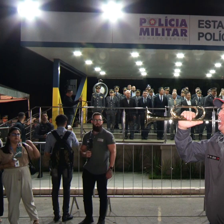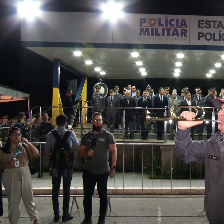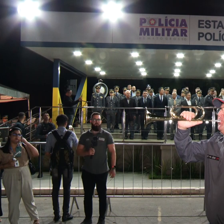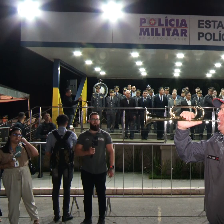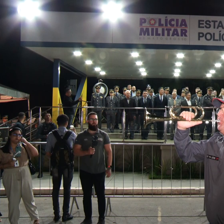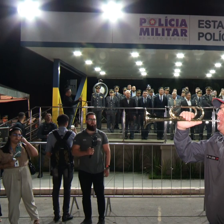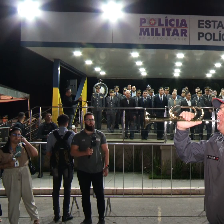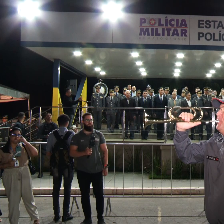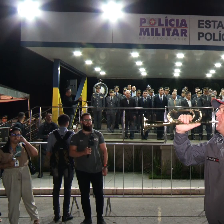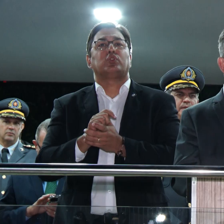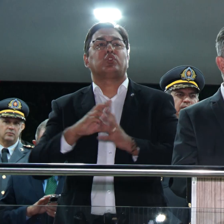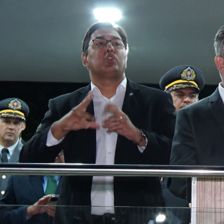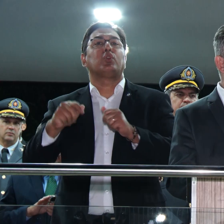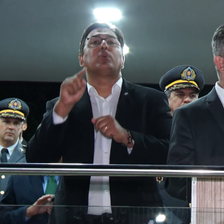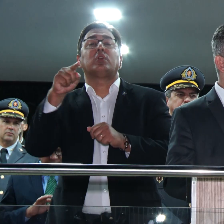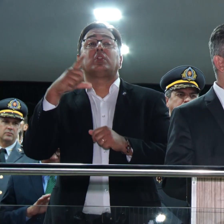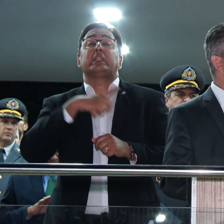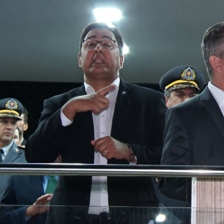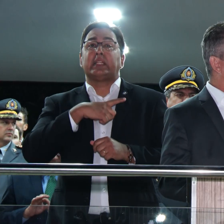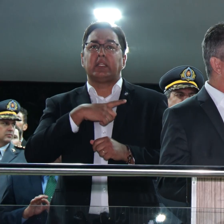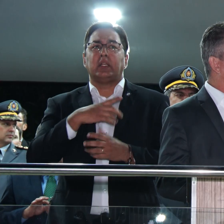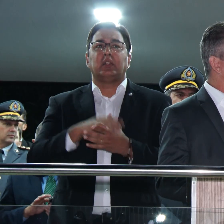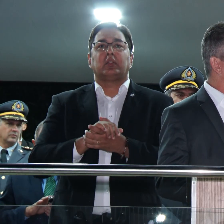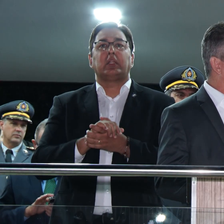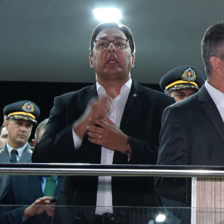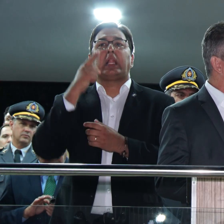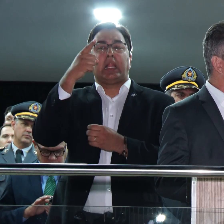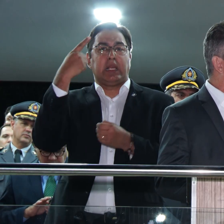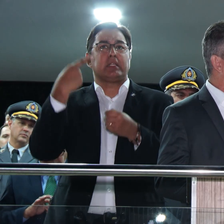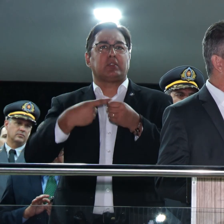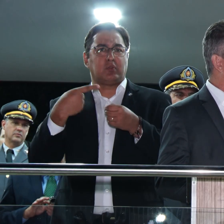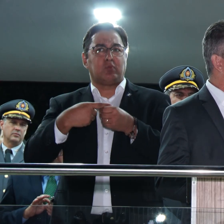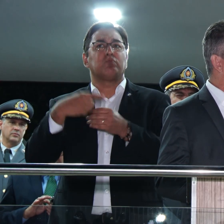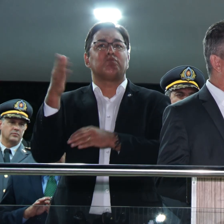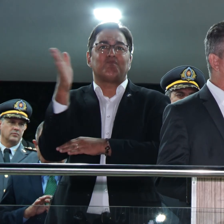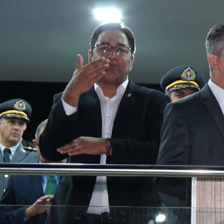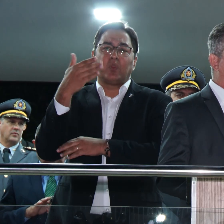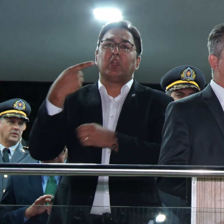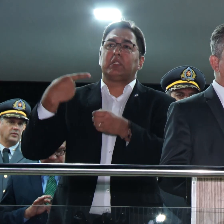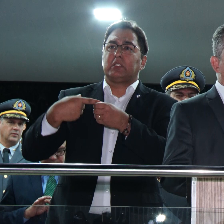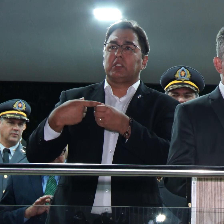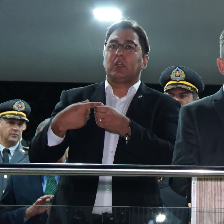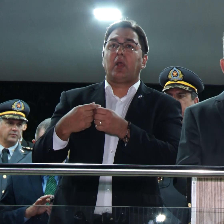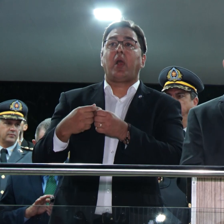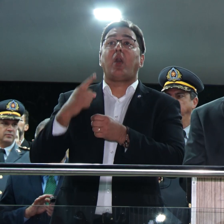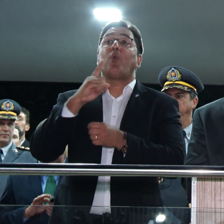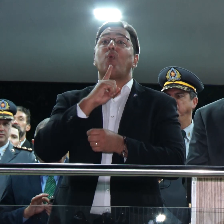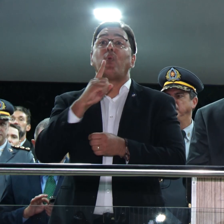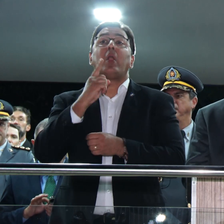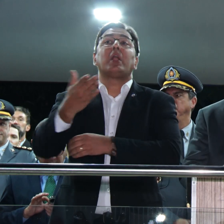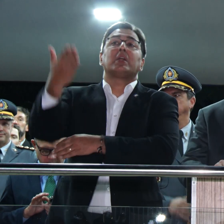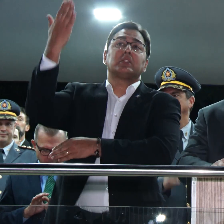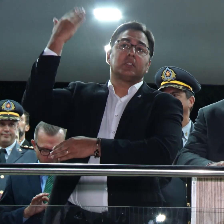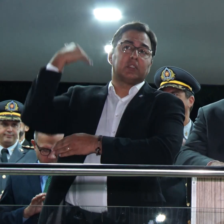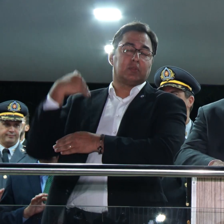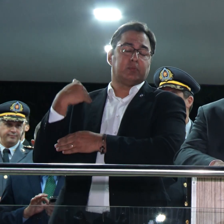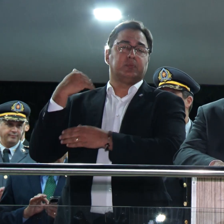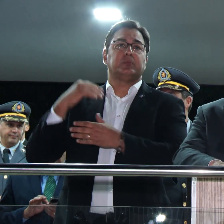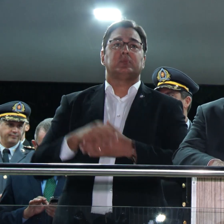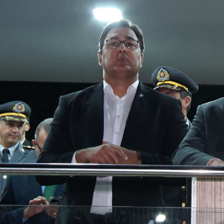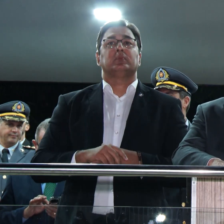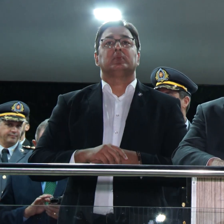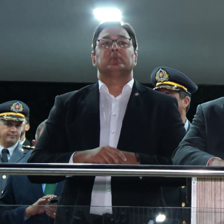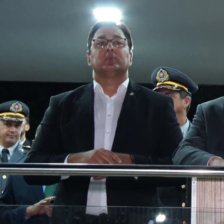Brasil. Em seu discurso, o governador parabenizou os promovidos, destacou sobre os 250